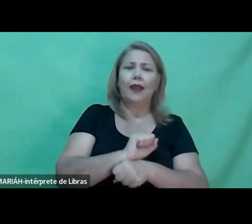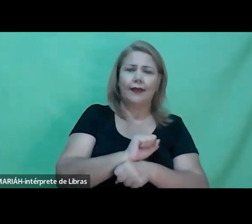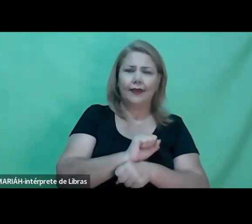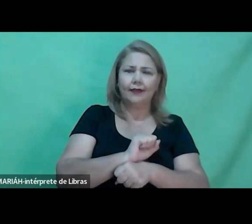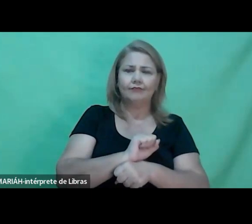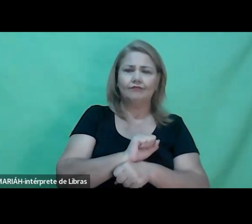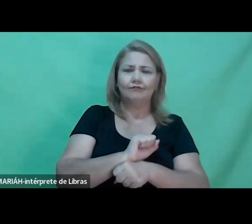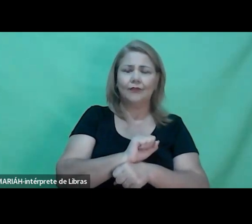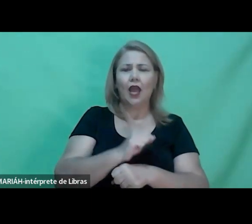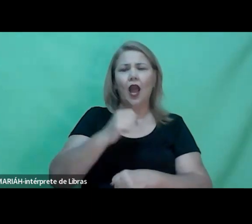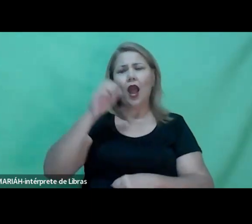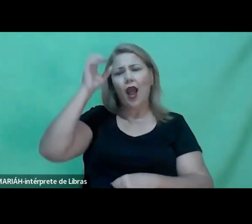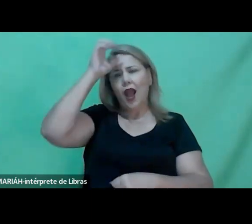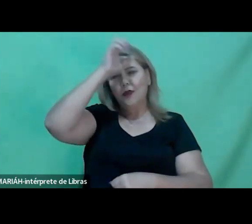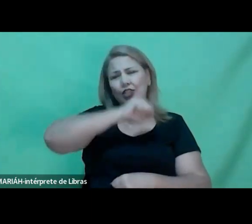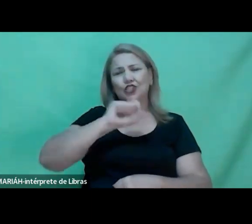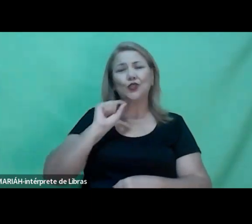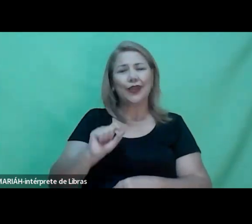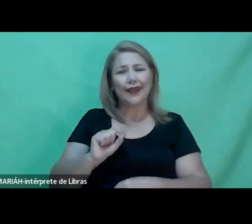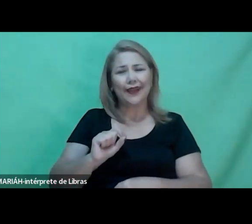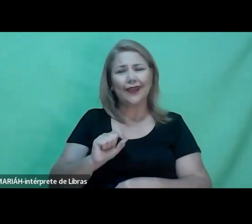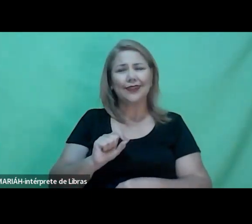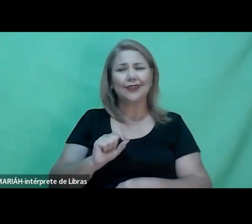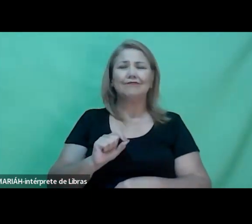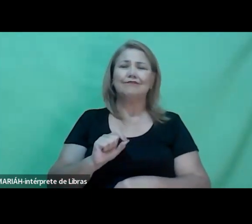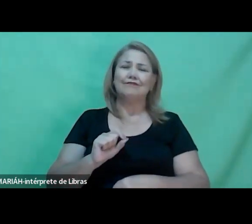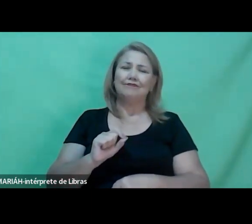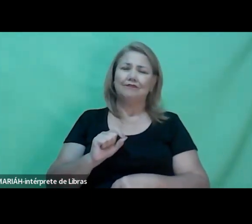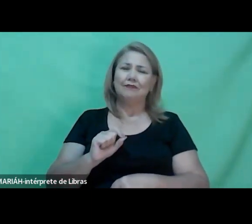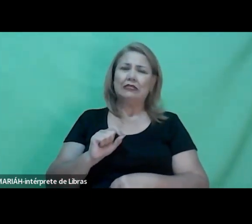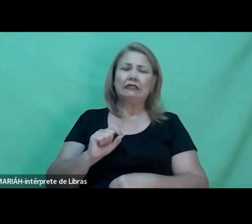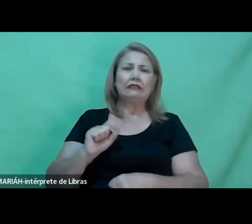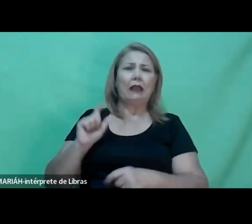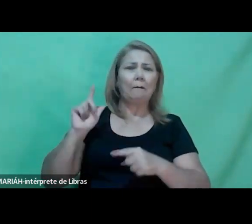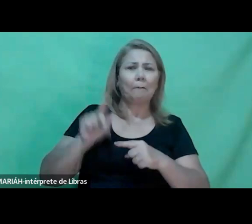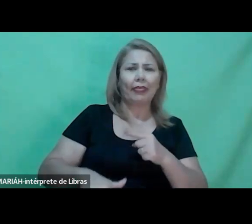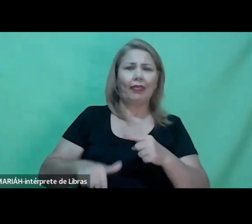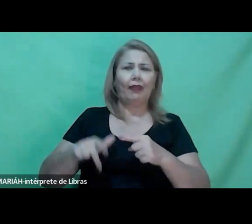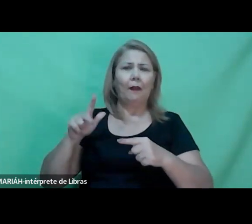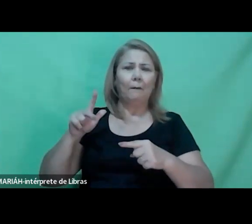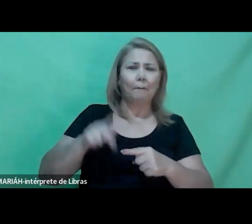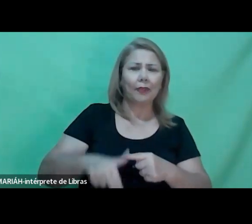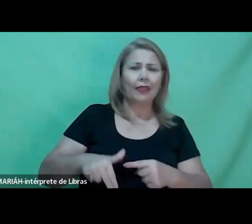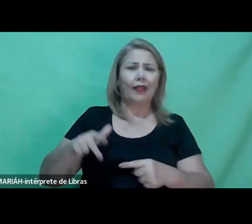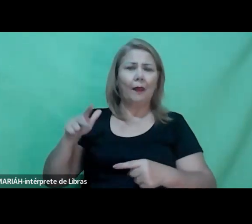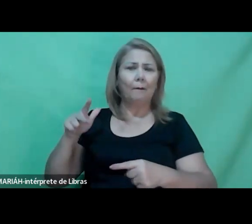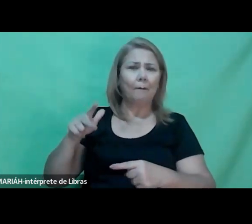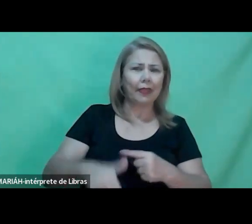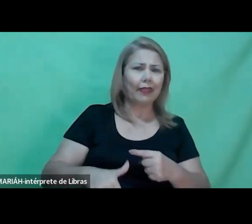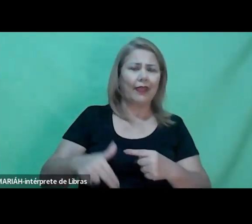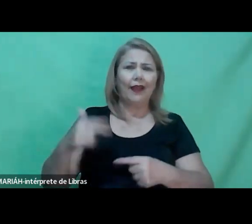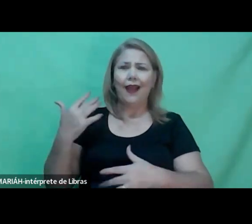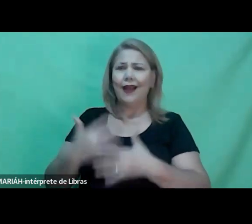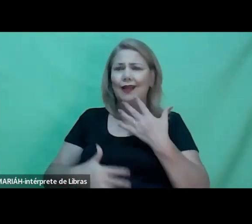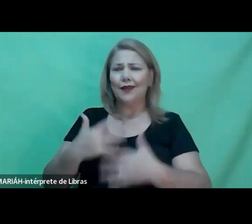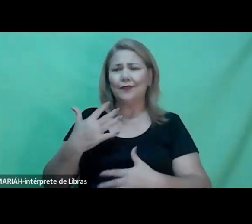aprendí que es justamente en las interrupciones y en las pausas cuando más hay que